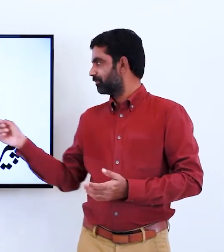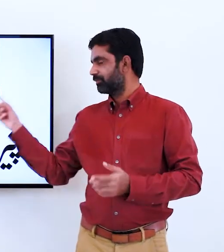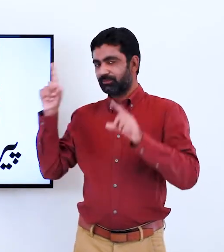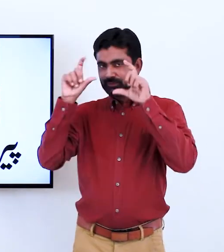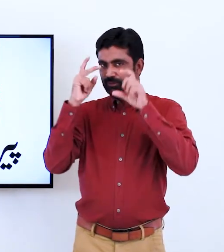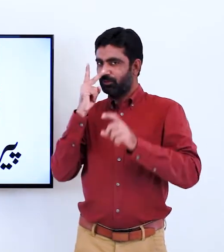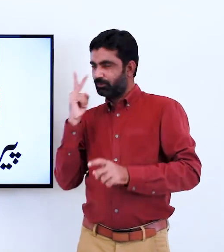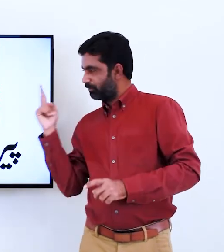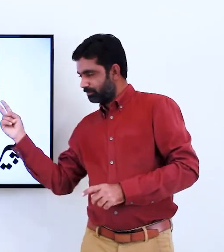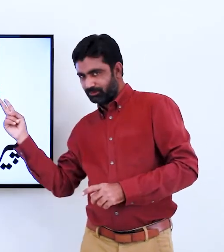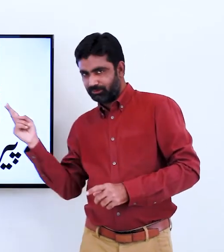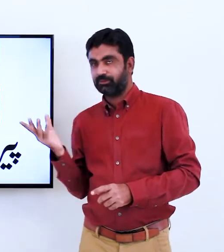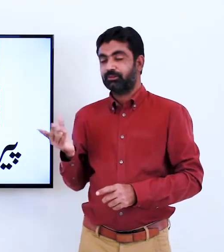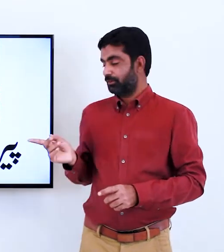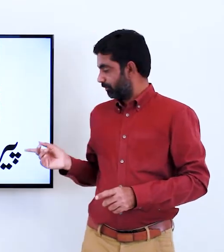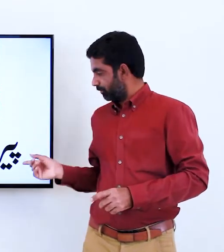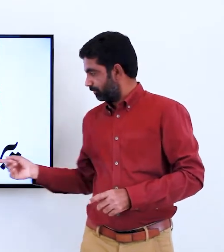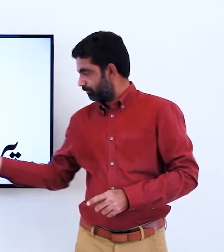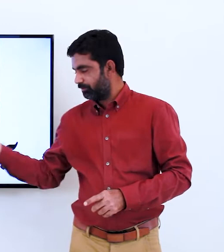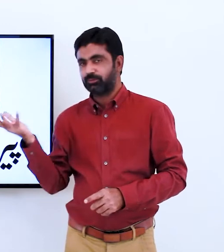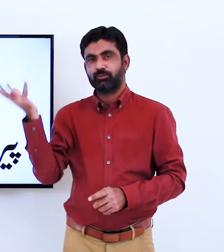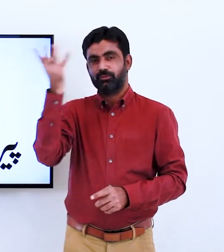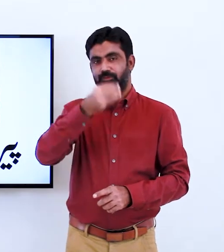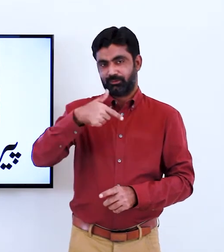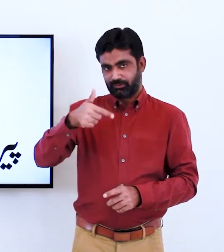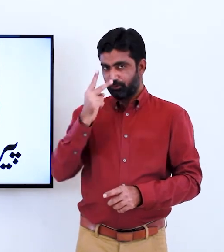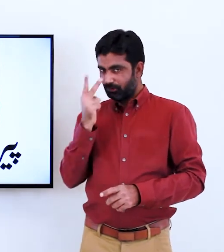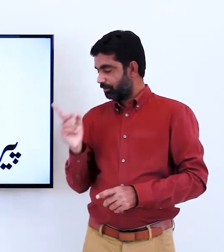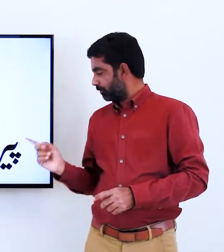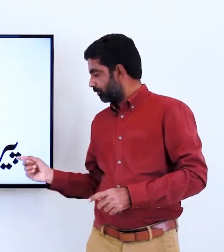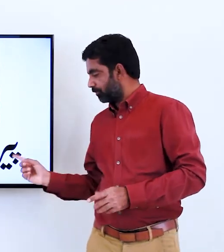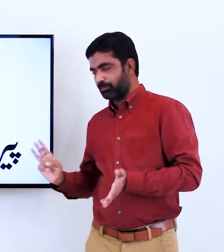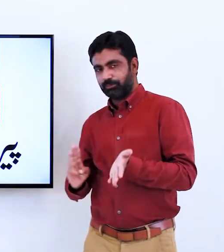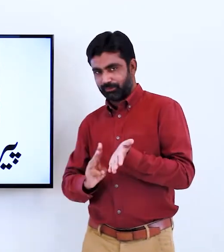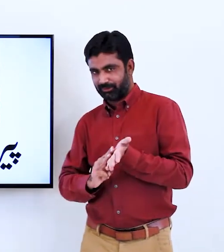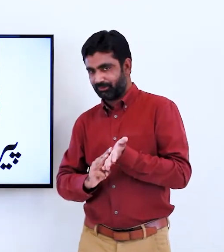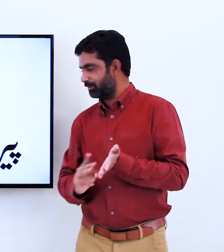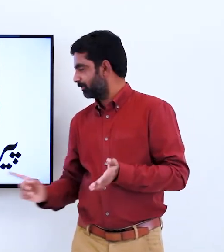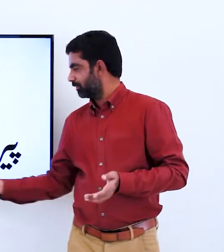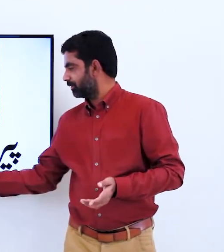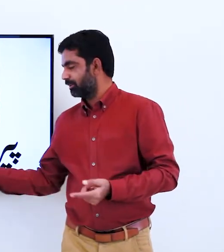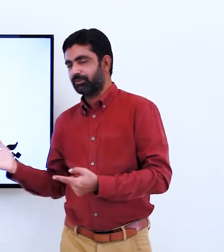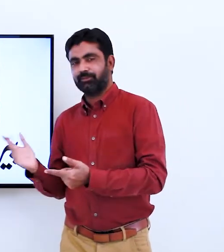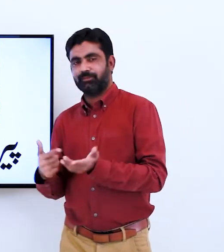तस्वीर देखें, ये हफ्ते का कौन सा पहला दिन है जिसमें बच्चे स्कूल जा रहे हैं? पीर,